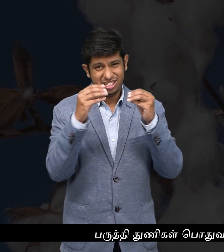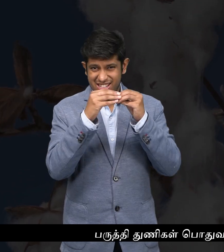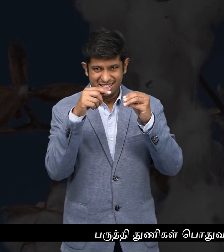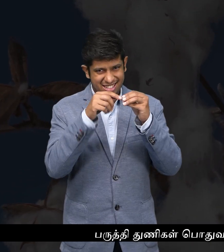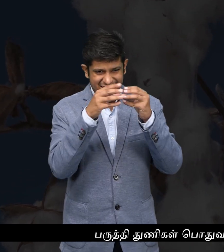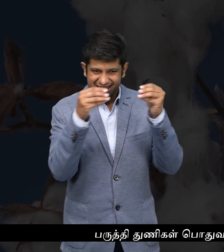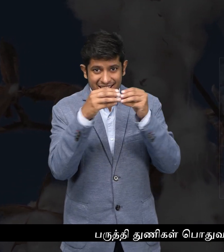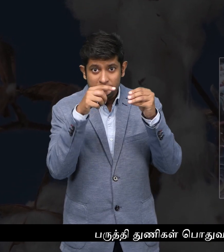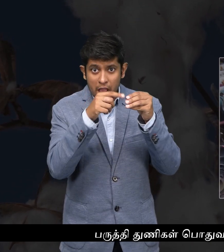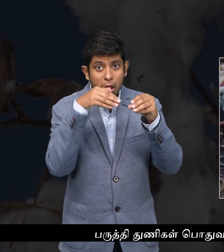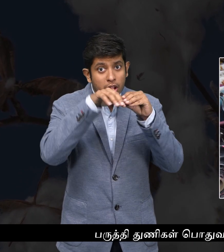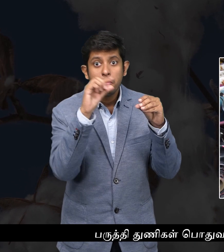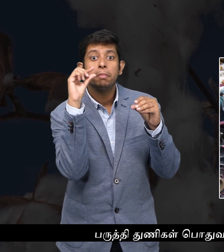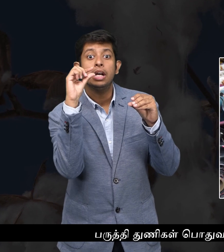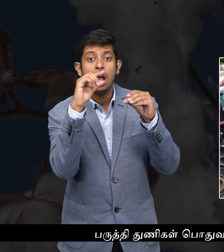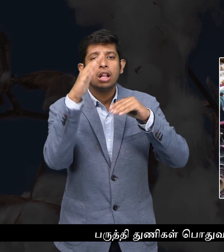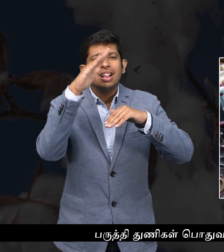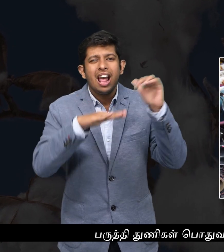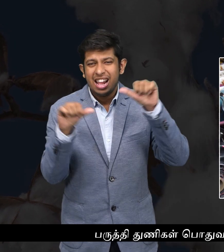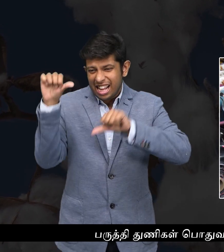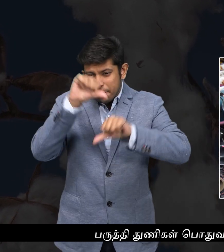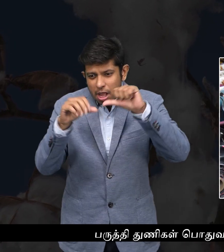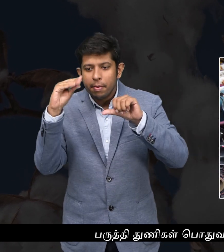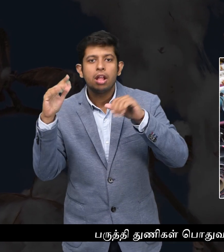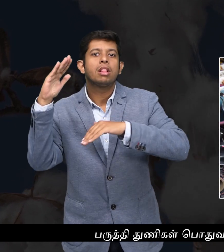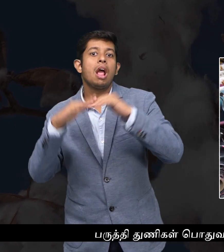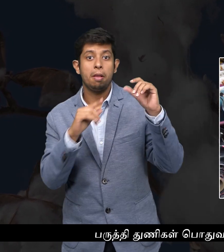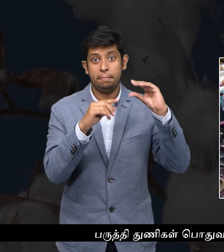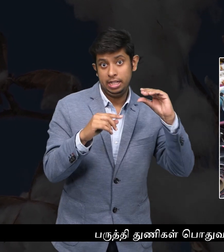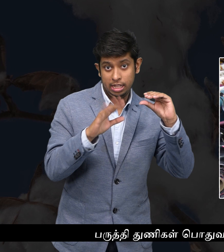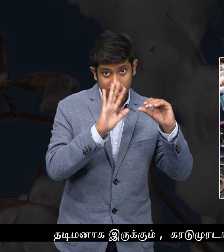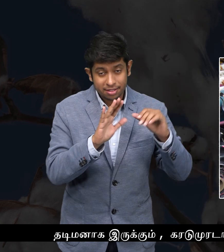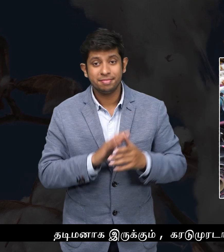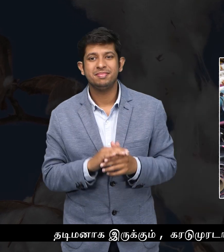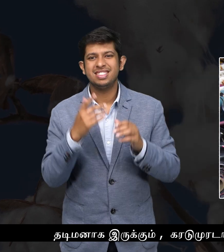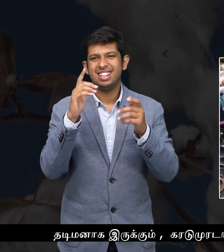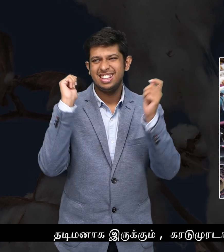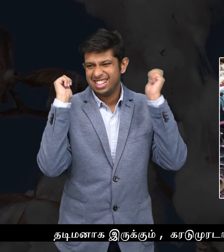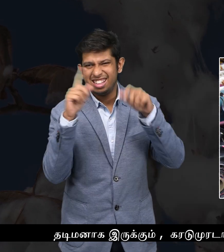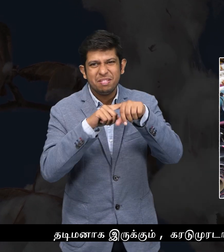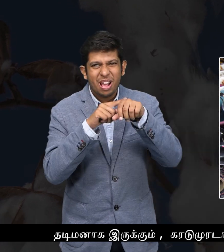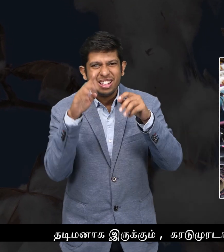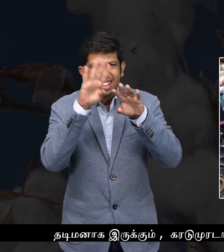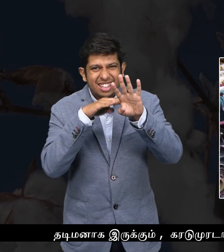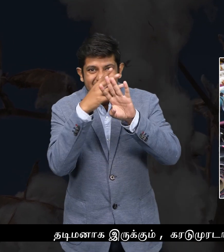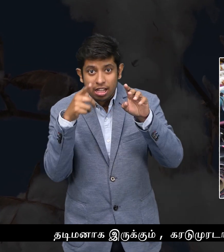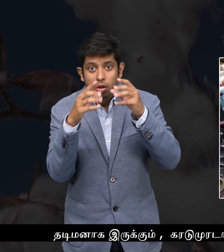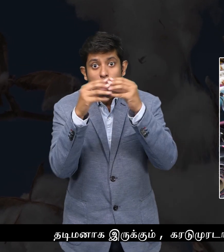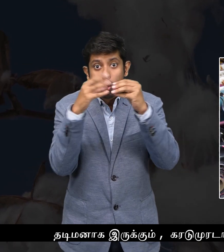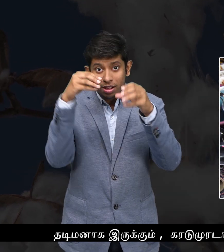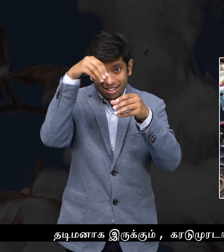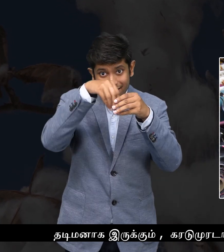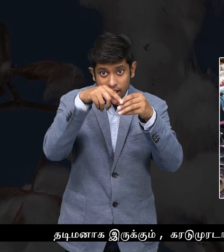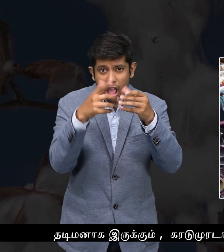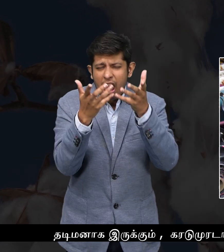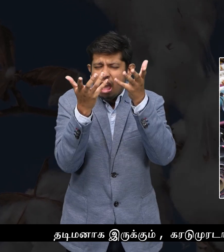பருத்தி துணிகள் பொதுவாக பாலிஸ்டர் துணிகளை விட தடிமனாக இருக்கும். கரடுமுரடான பருத்தி ஆடைகள் கனமாக